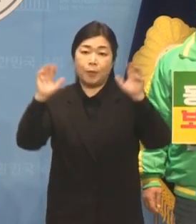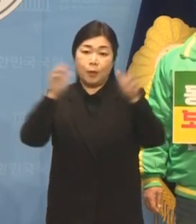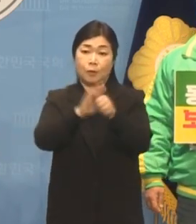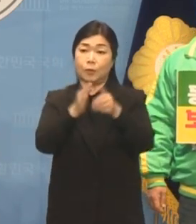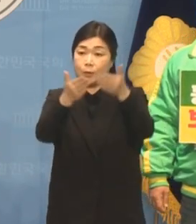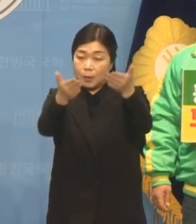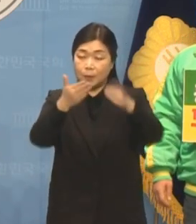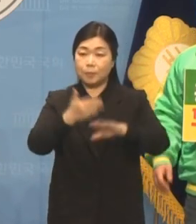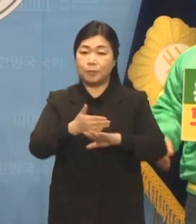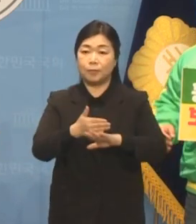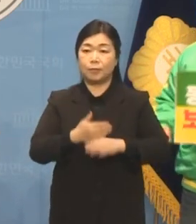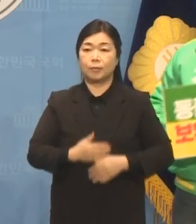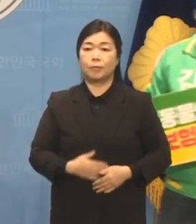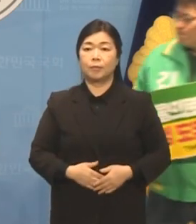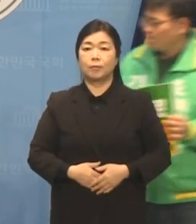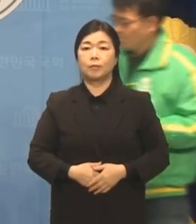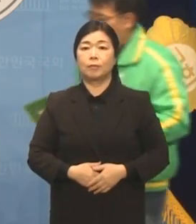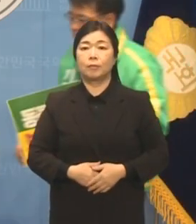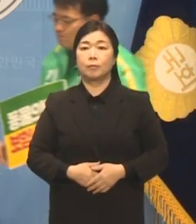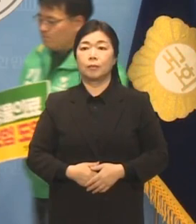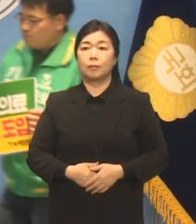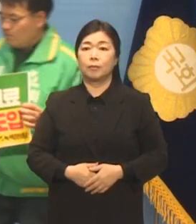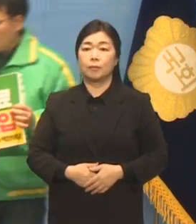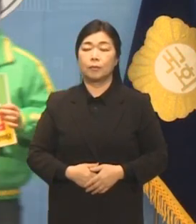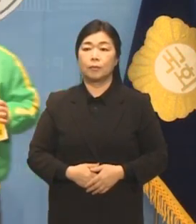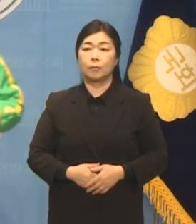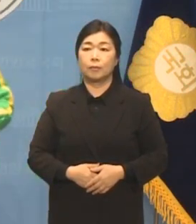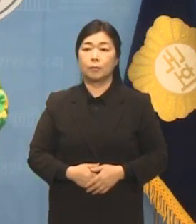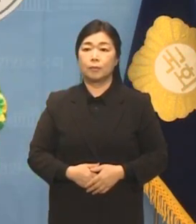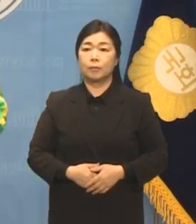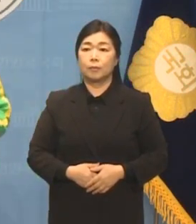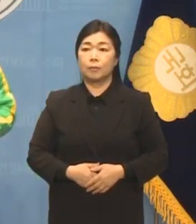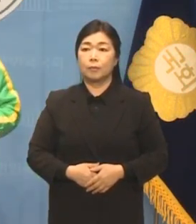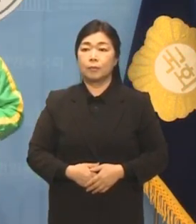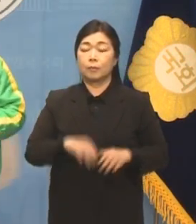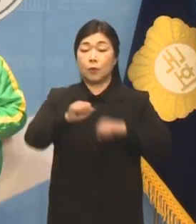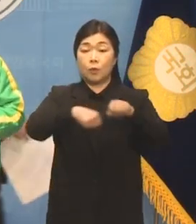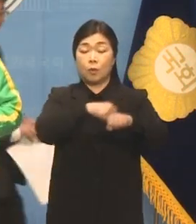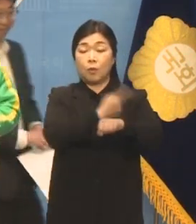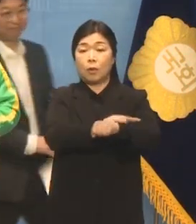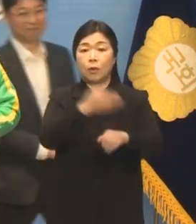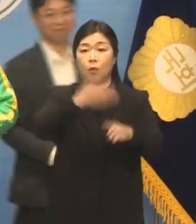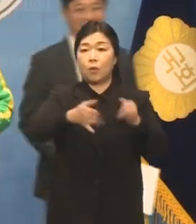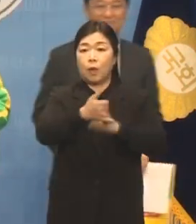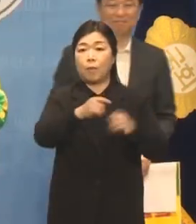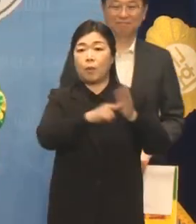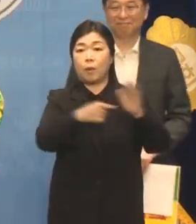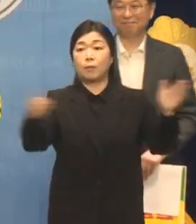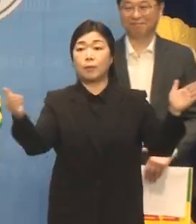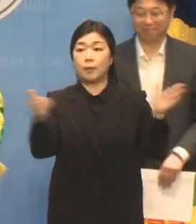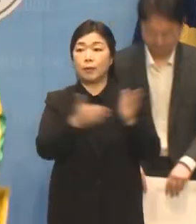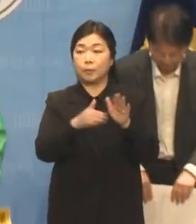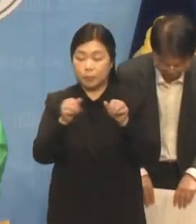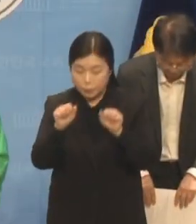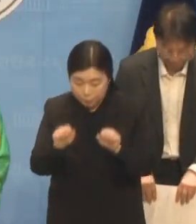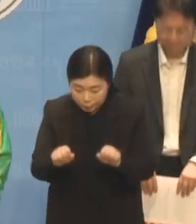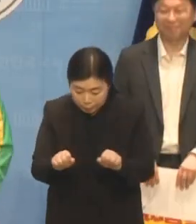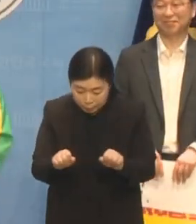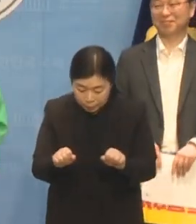응원하겠습니다. 감사합니다. 네, 이상으로 동물권 공약 발표를 마치겠습니다. 고맙습니다.